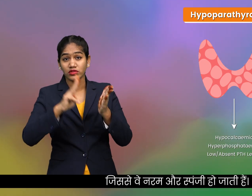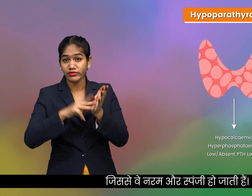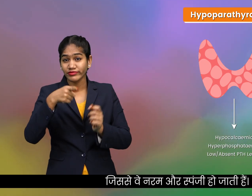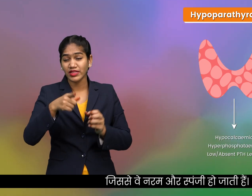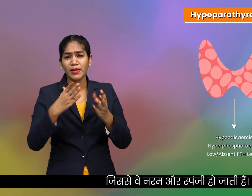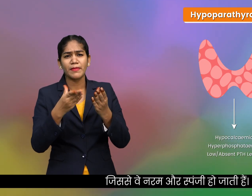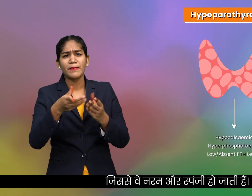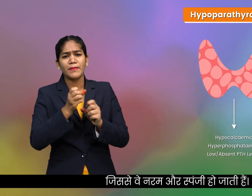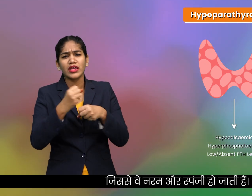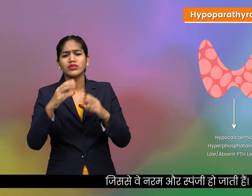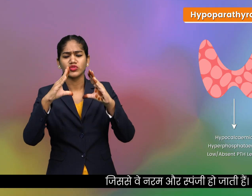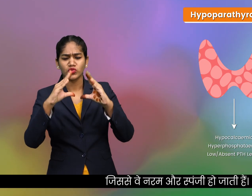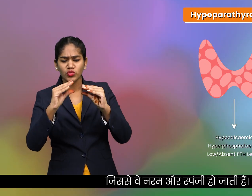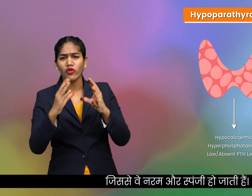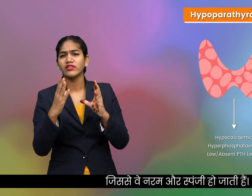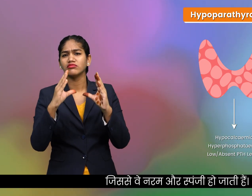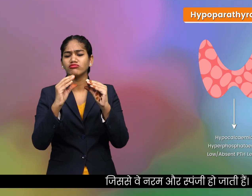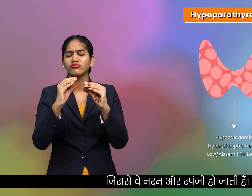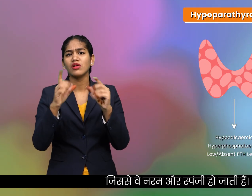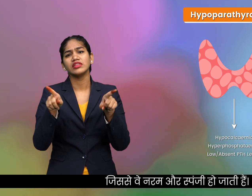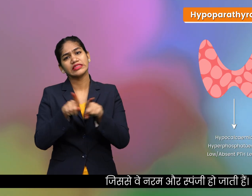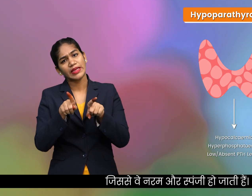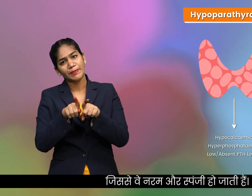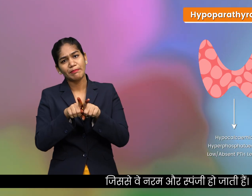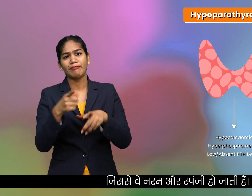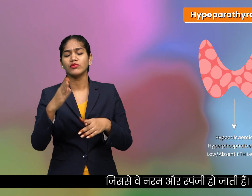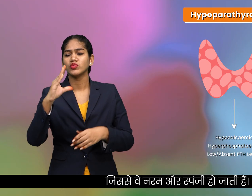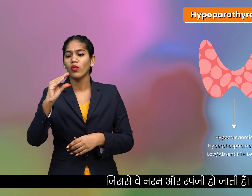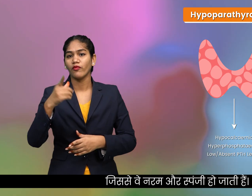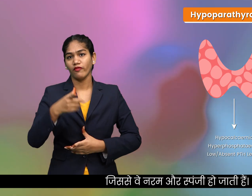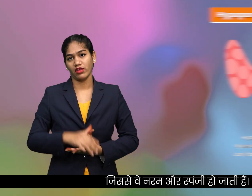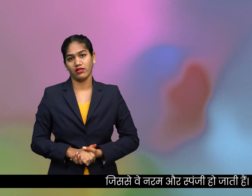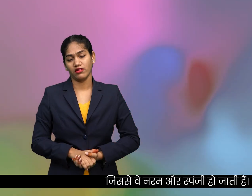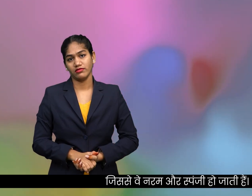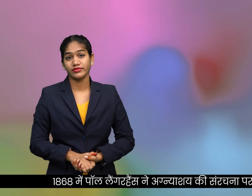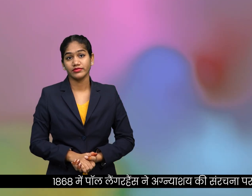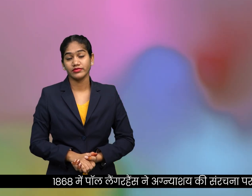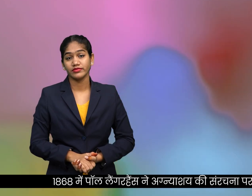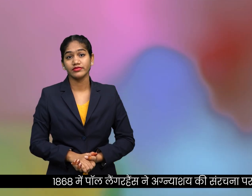जिससे वे नरम और स्पंज हो जाते हैं।